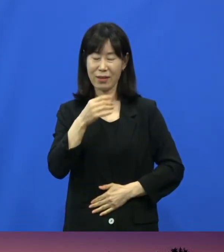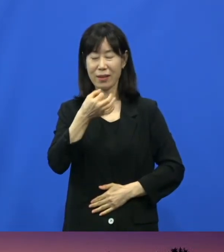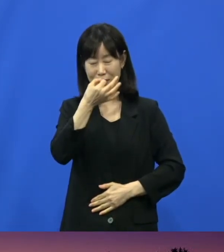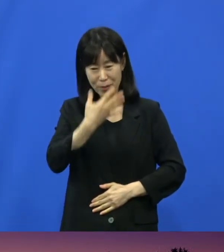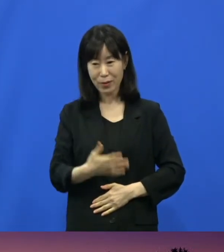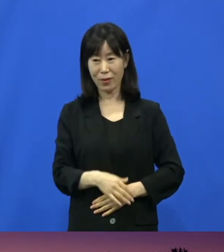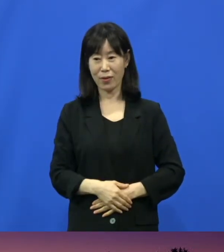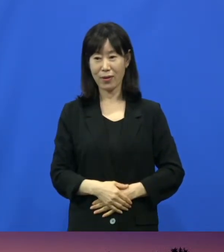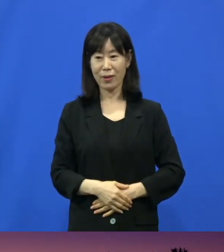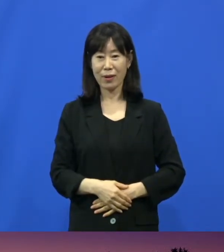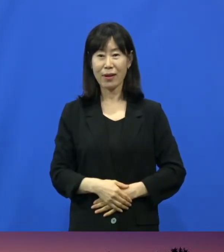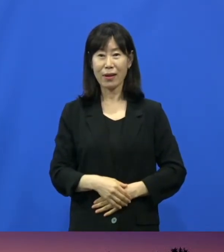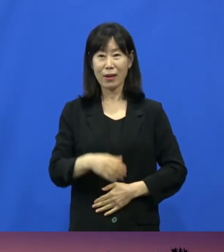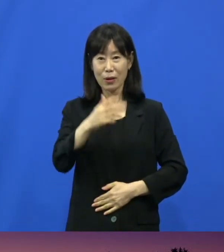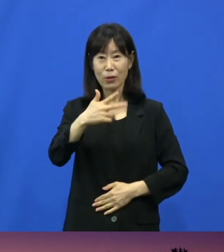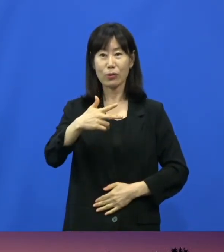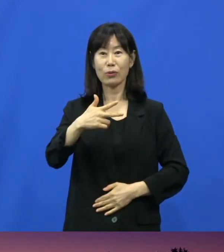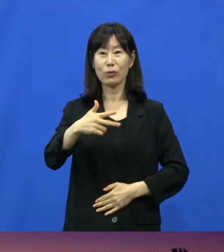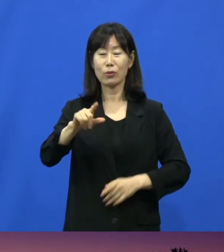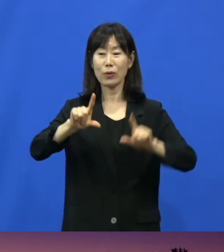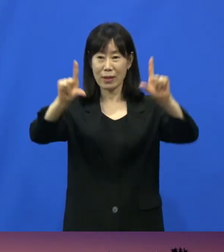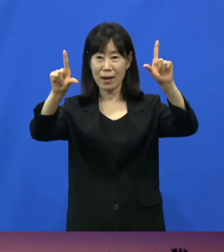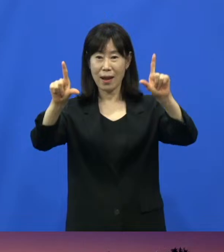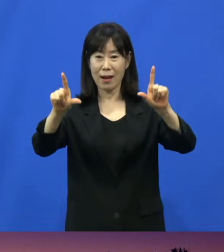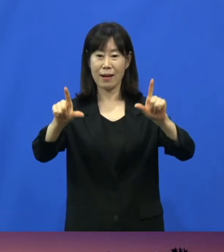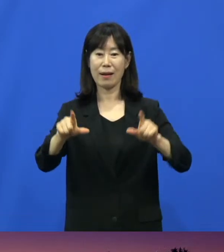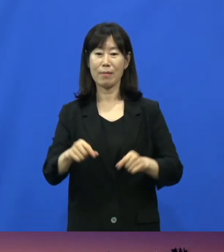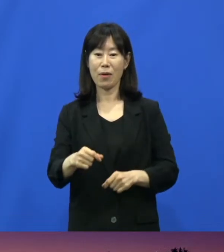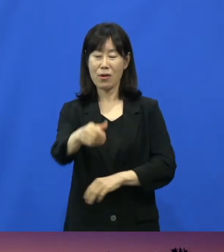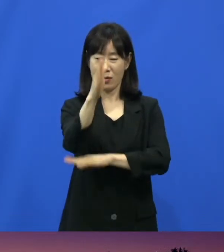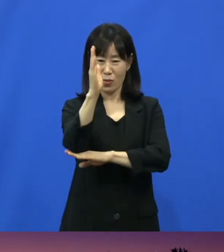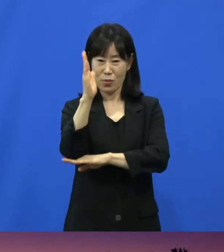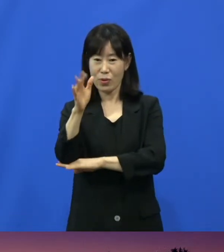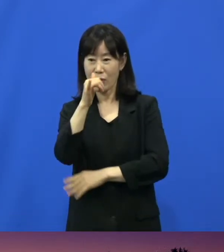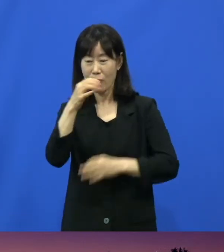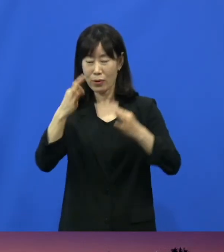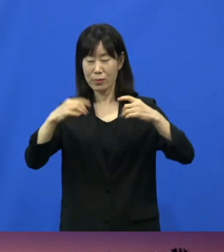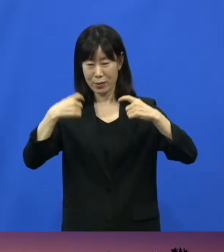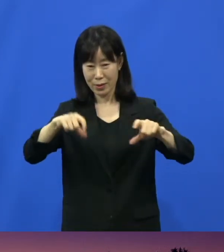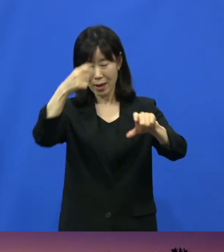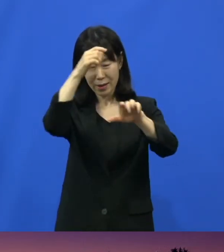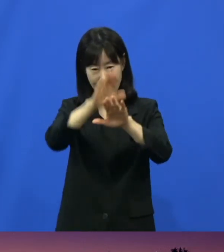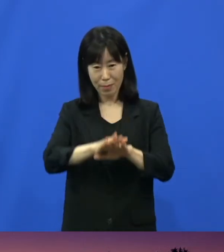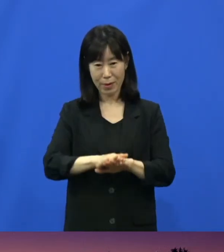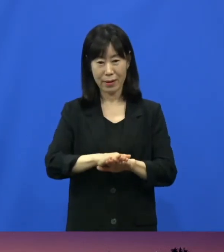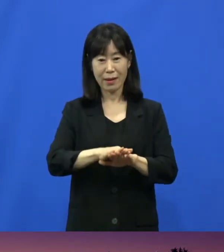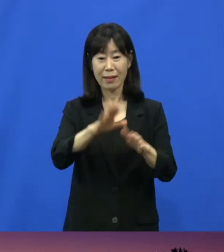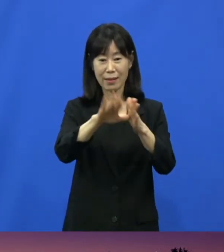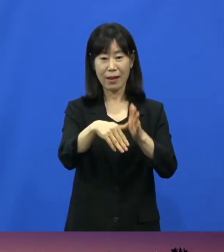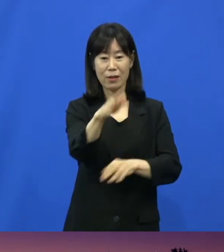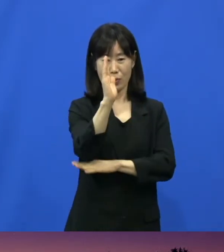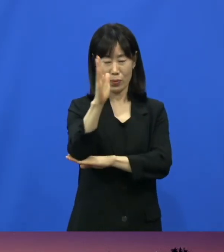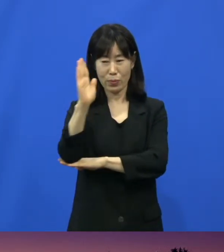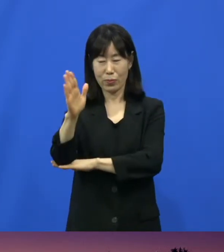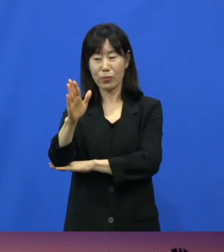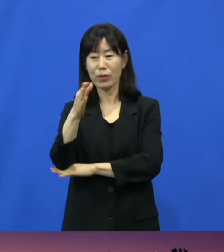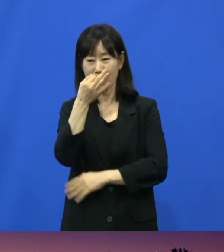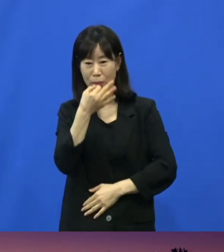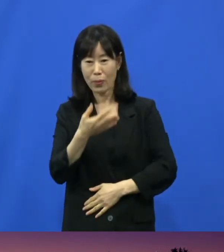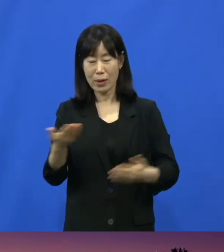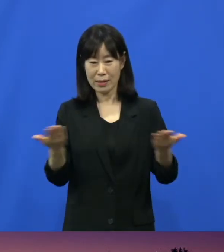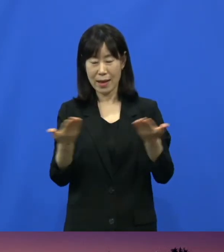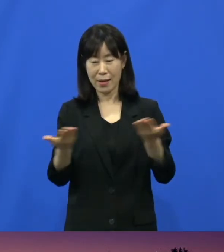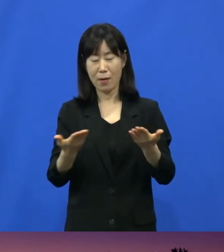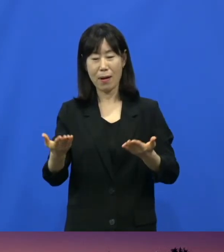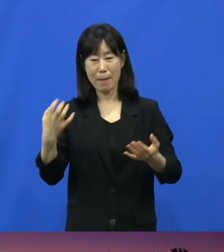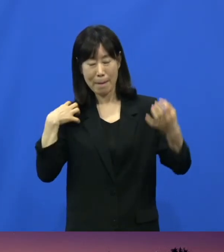뭐 어림없이 사야겠는데 금요일날 진다 빼버리면 나 어떻게 해요? 안 되거든요. 그래서 참아요. 근데